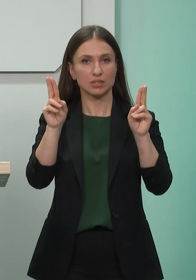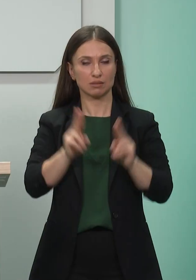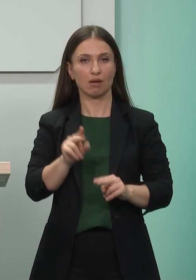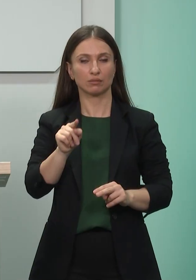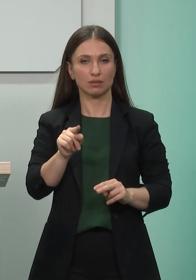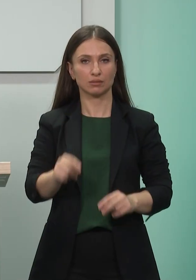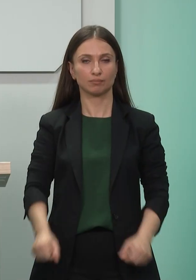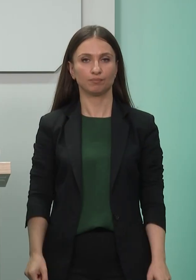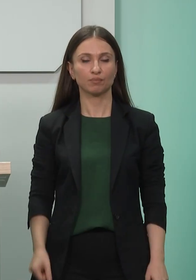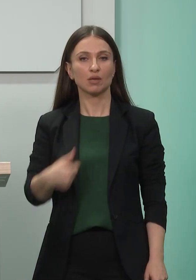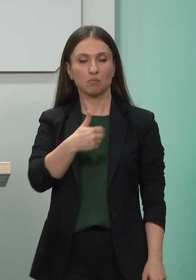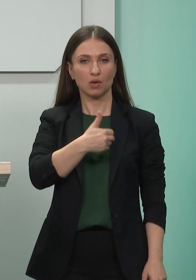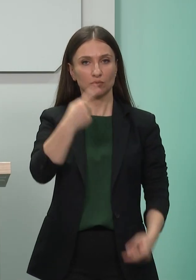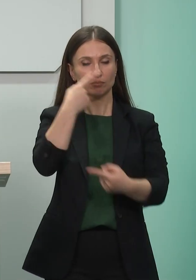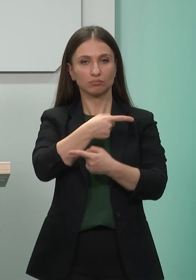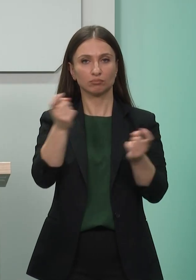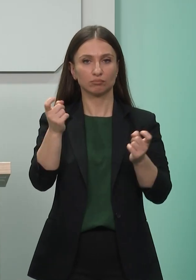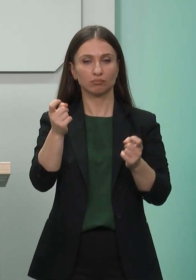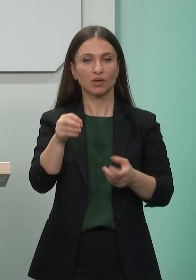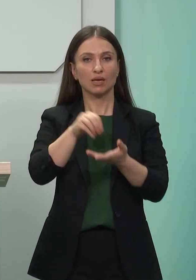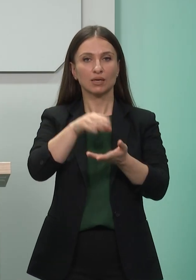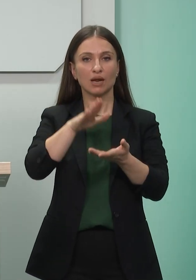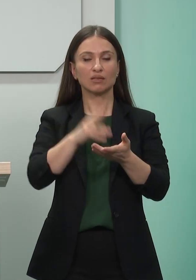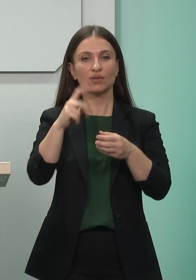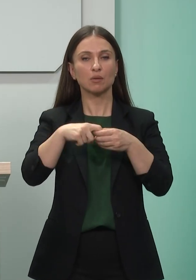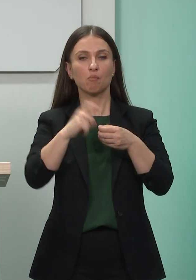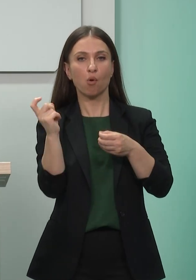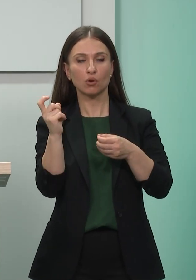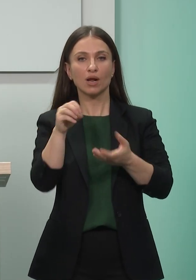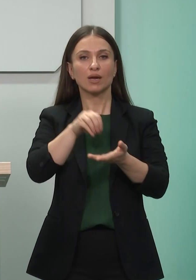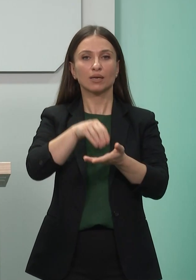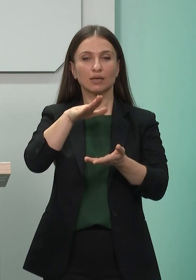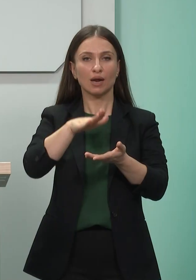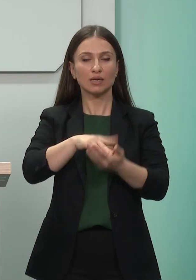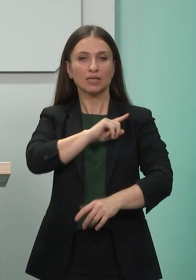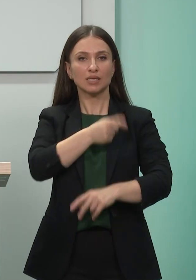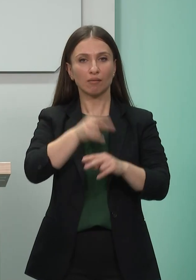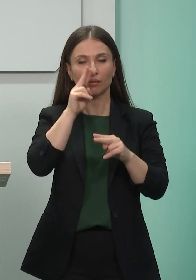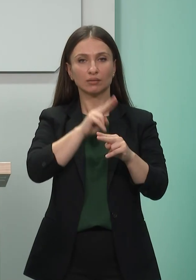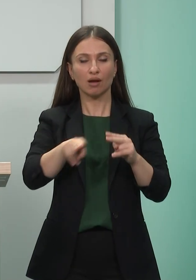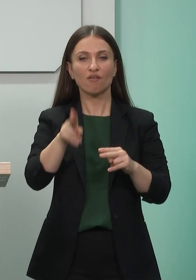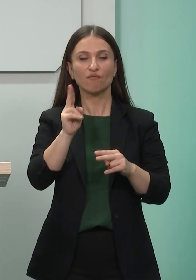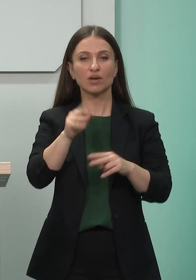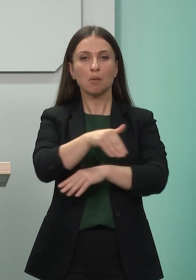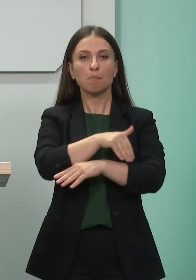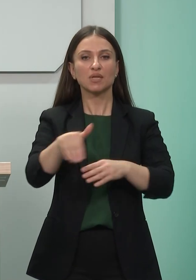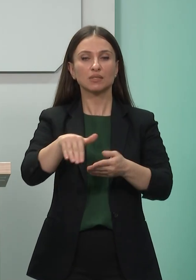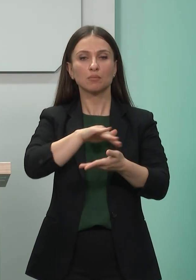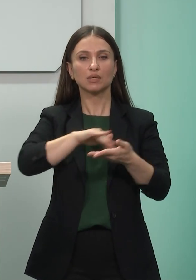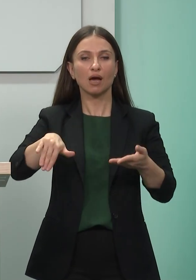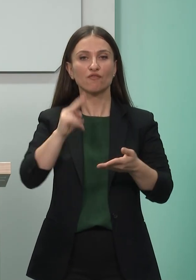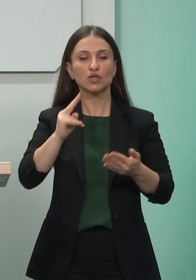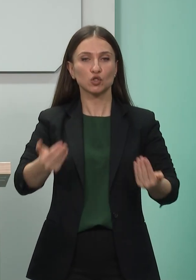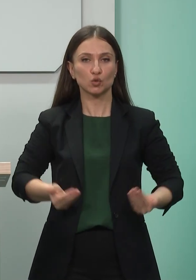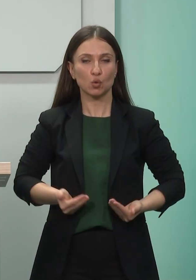სტანდარტს. გვინდა მივმართოთ რეგისტრაციიდან მოხსნილ, რეგისტრაცია ძალადაკარგულ და მისამართის